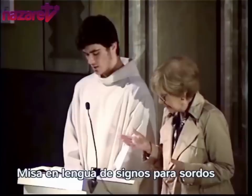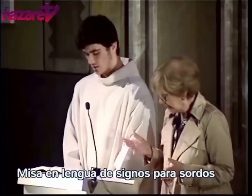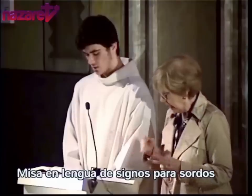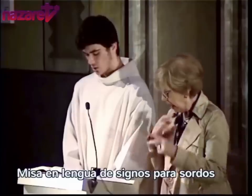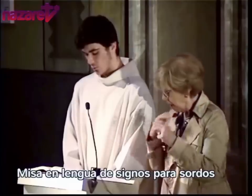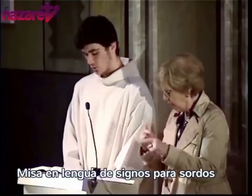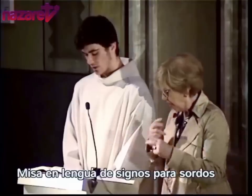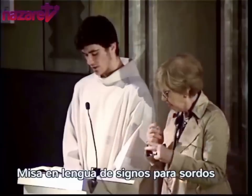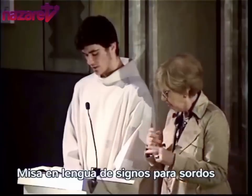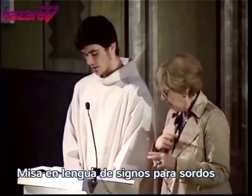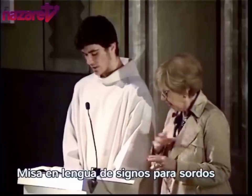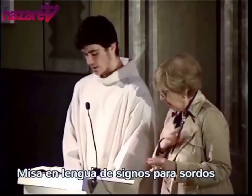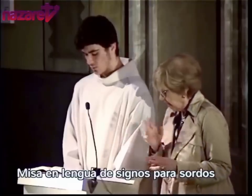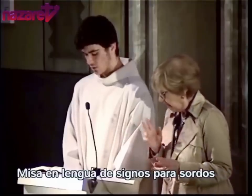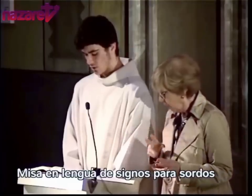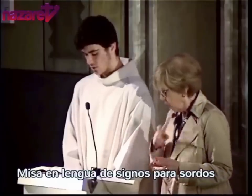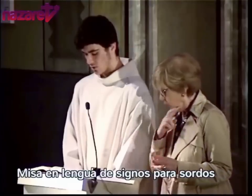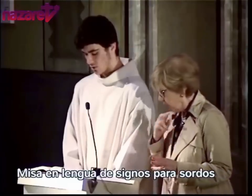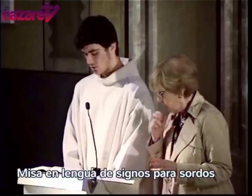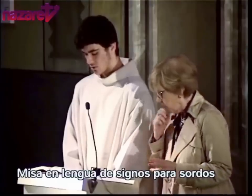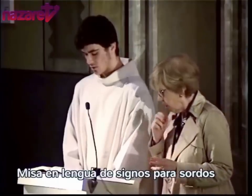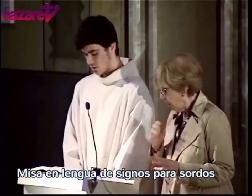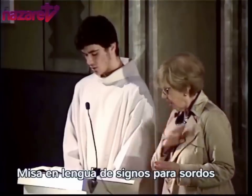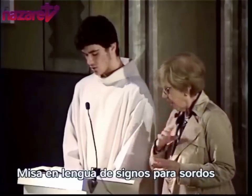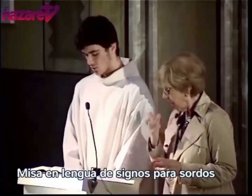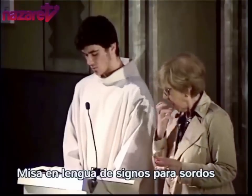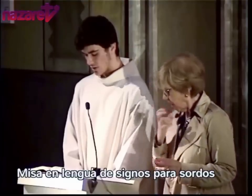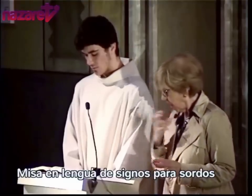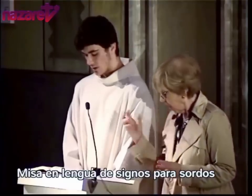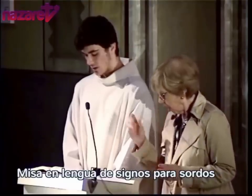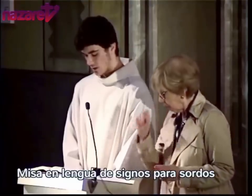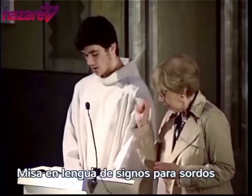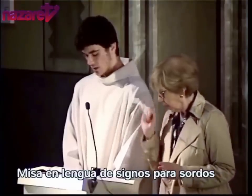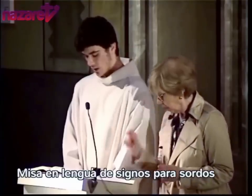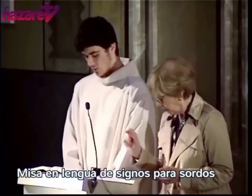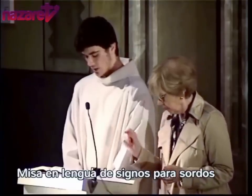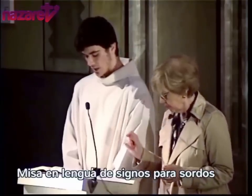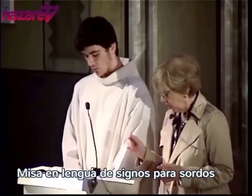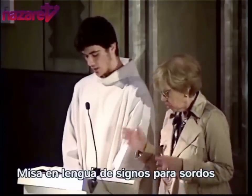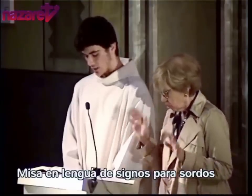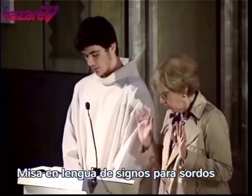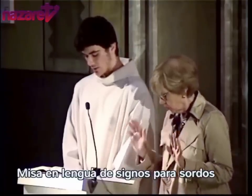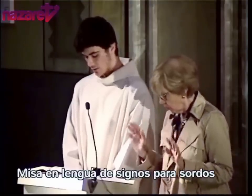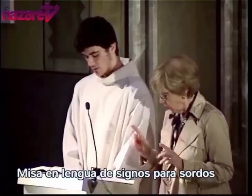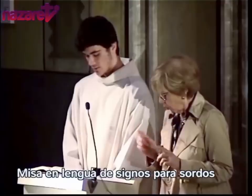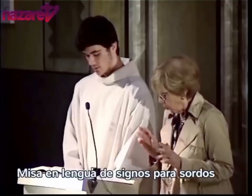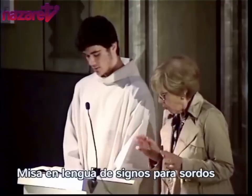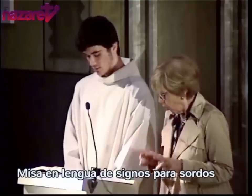Entonces, ¿cómo es que cada uno de nosotros los oímos hablar en nuestra lengua